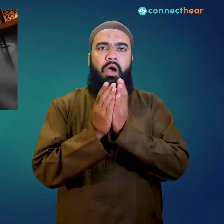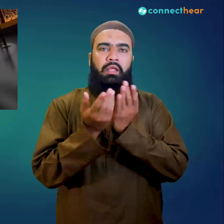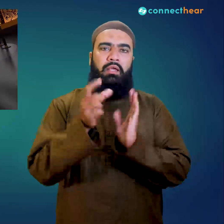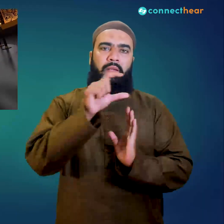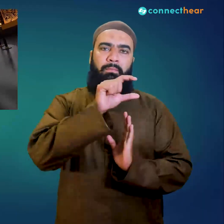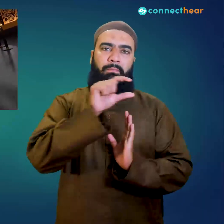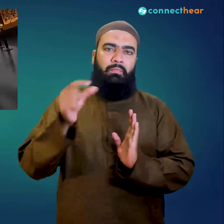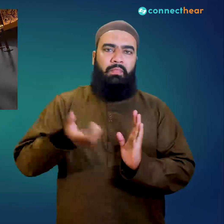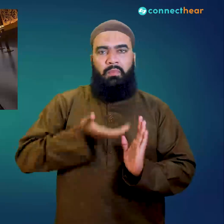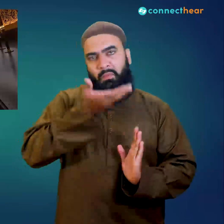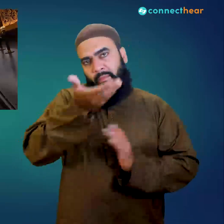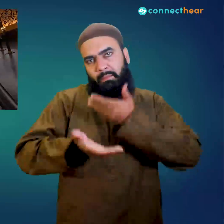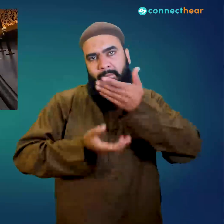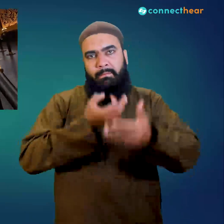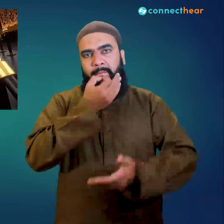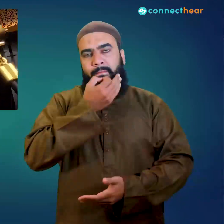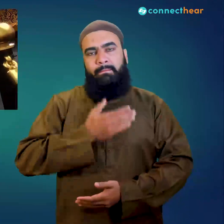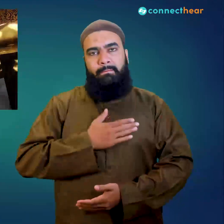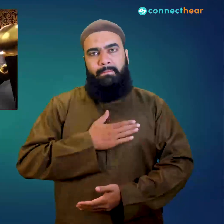افلا